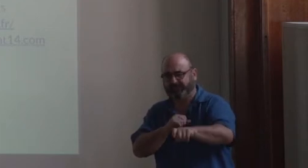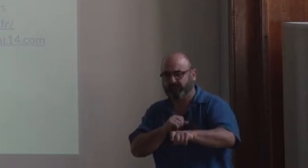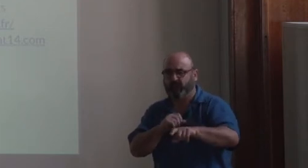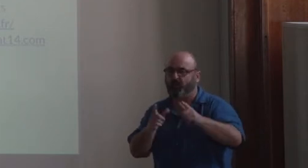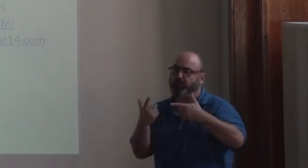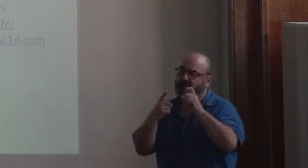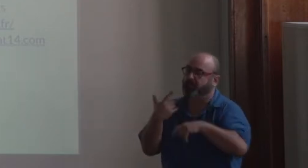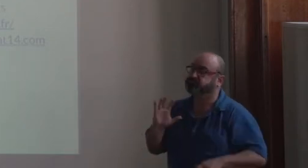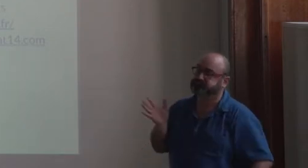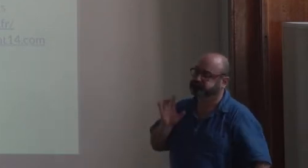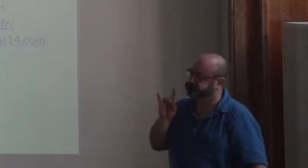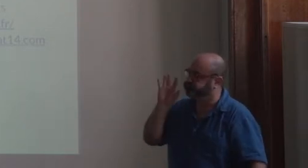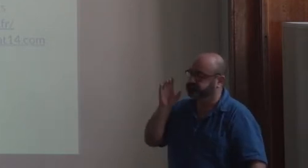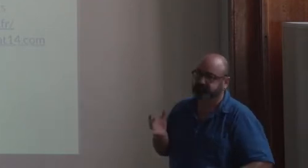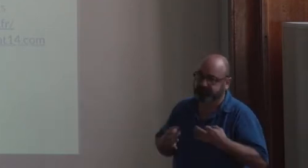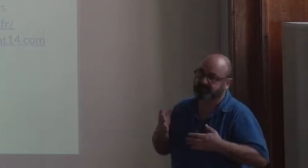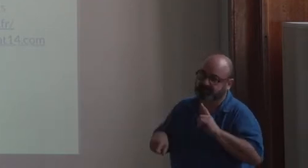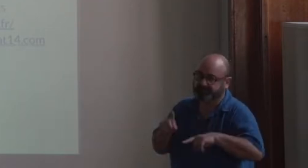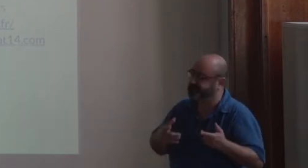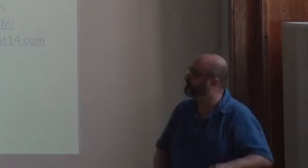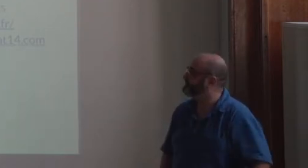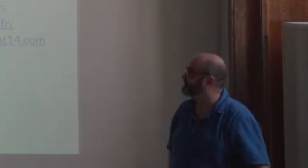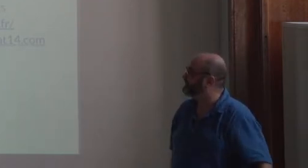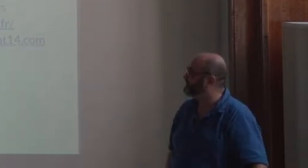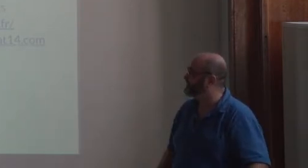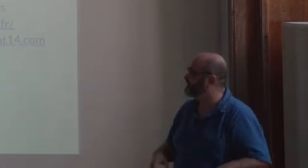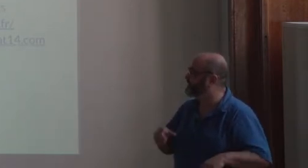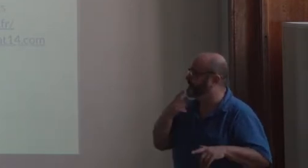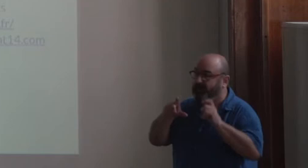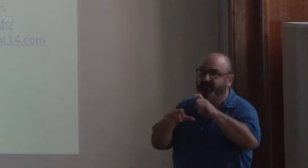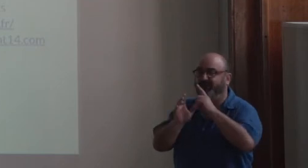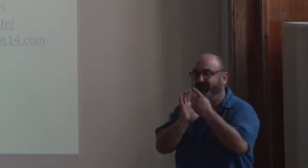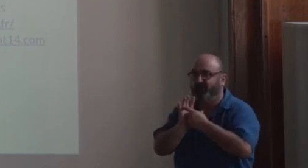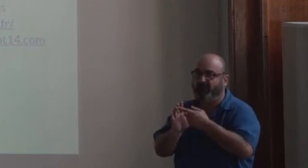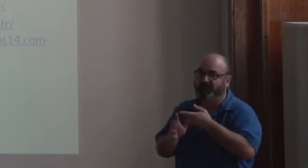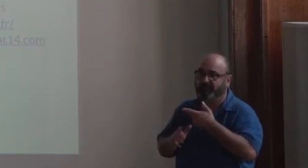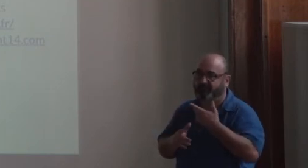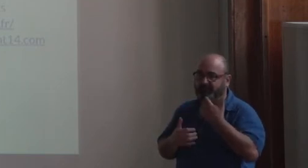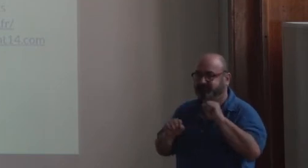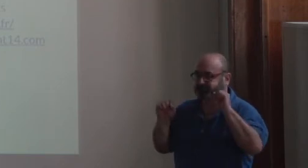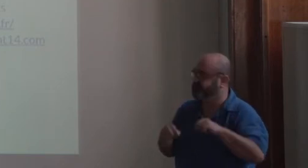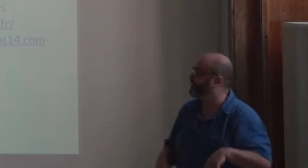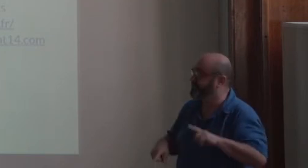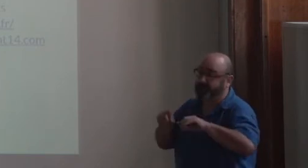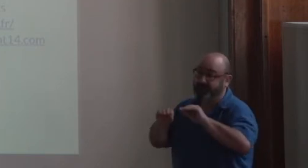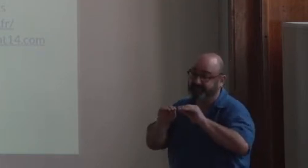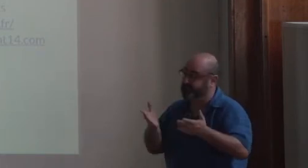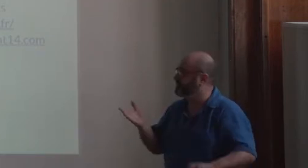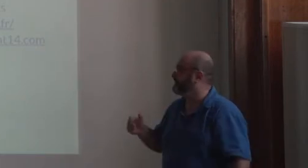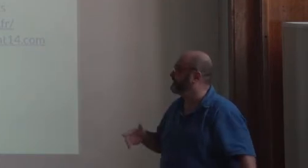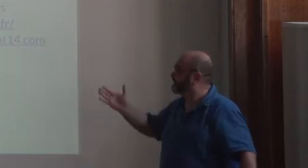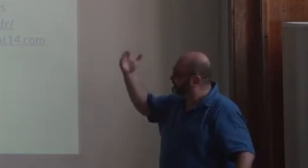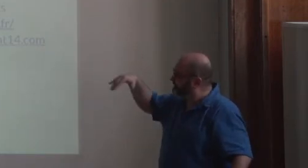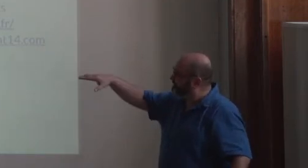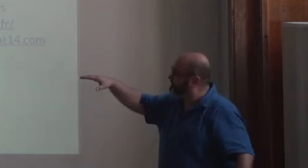envoyer bouler parce qu'ils n'ont pas le temps, ou ils ne veulent pas s'embêter à répondre à des questions de newbie. Ça dépend du magasin.